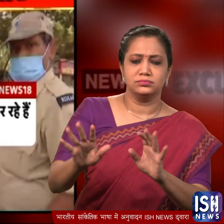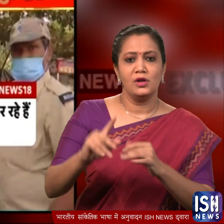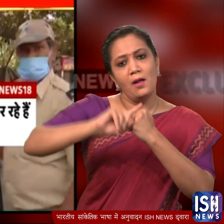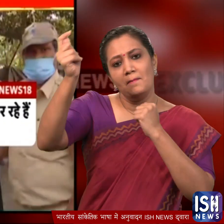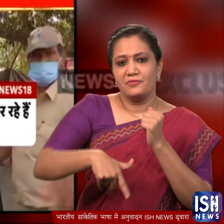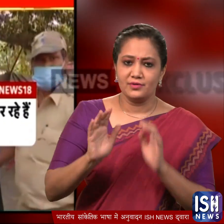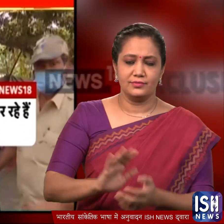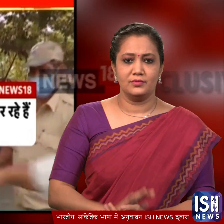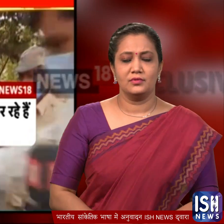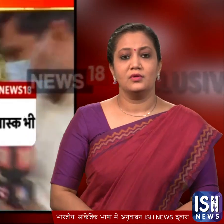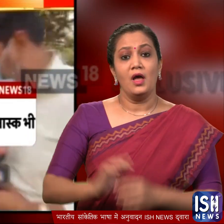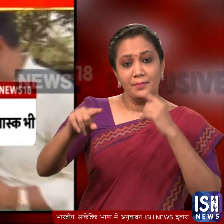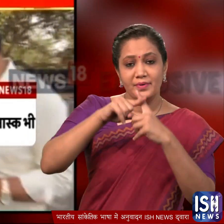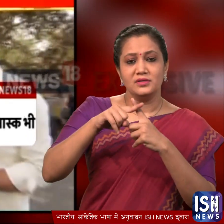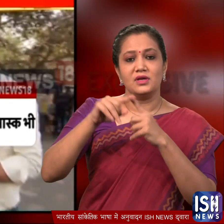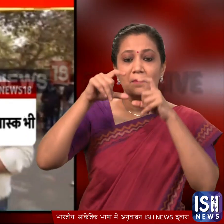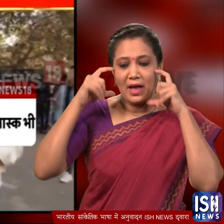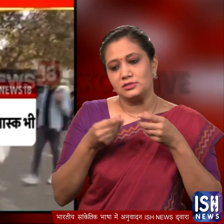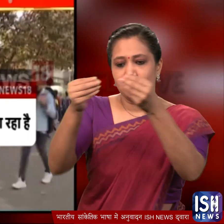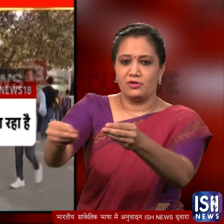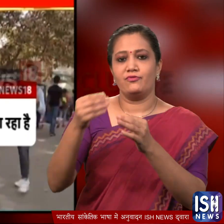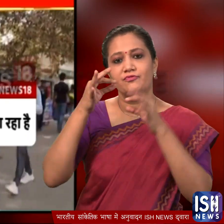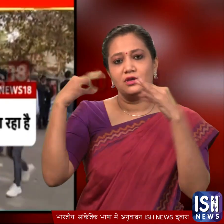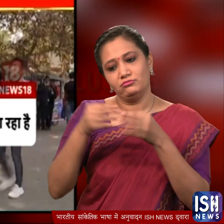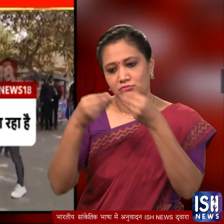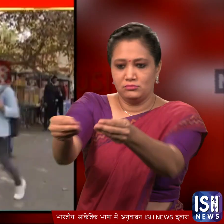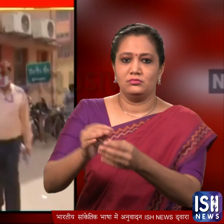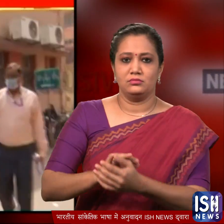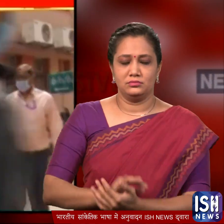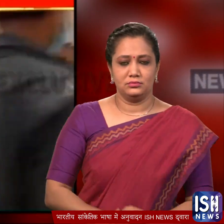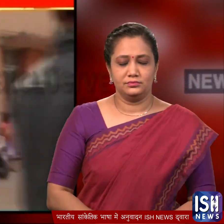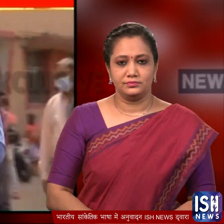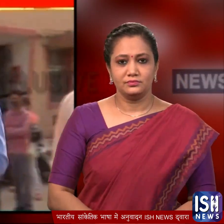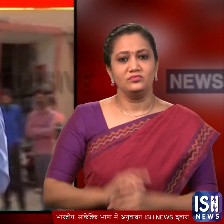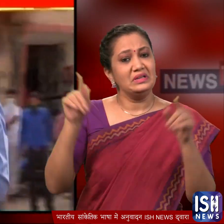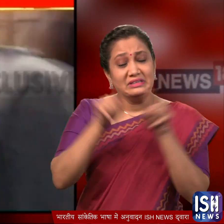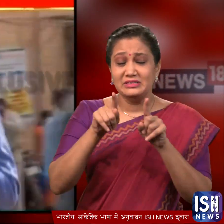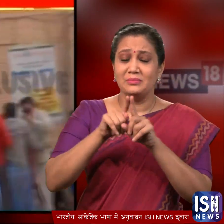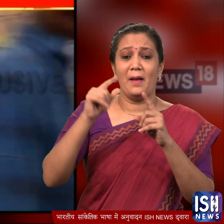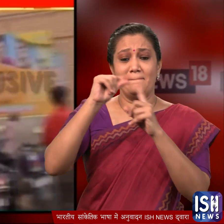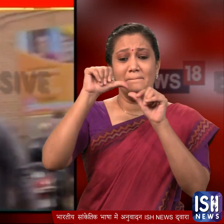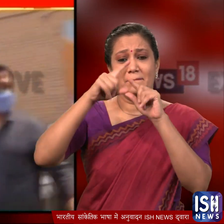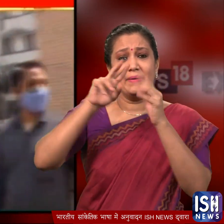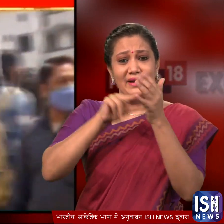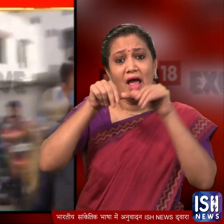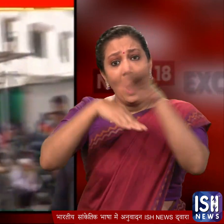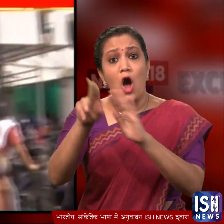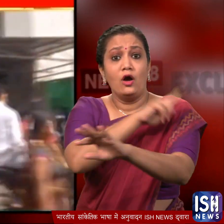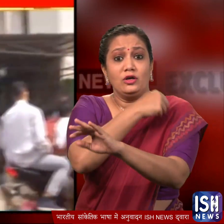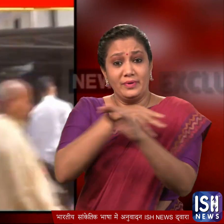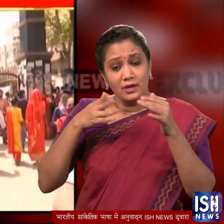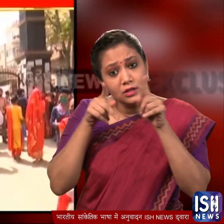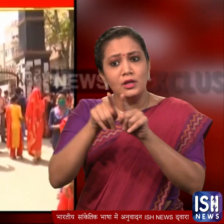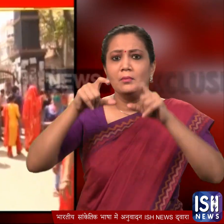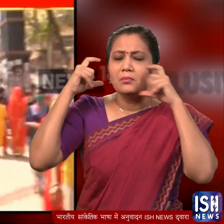हैं, फाइन कर रहे हैं और साथ में एक मास्क भी उन्हें दिया जा रहा है। लापरवाही की कुछ ऐसी ही तस्वीरें पटना के एक अस्पताल से भी सामने